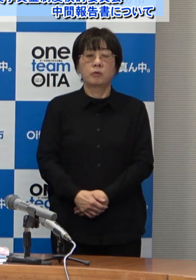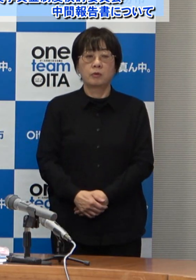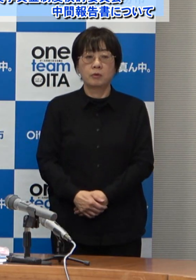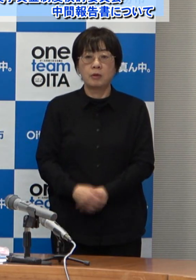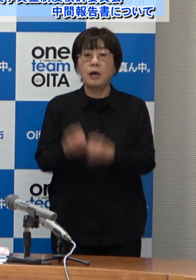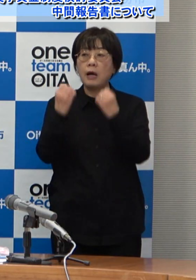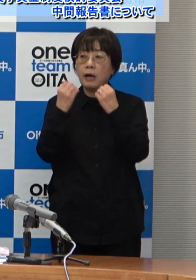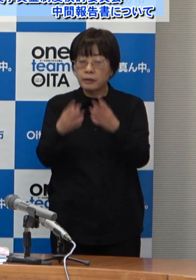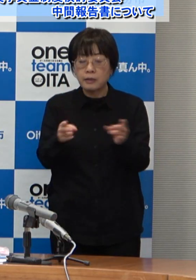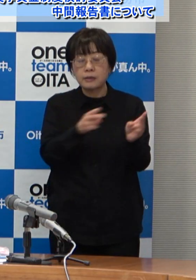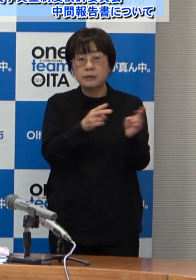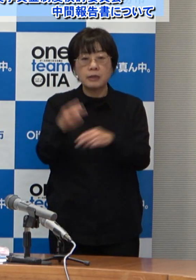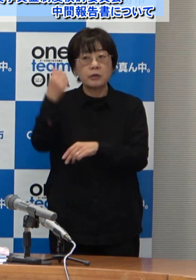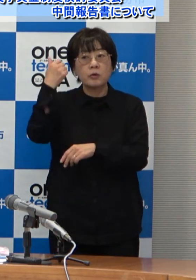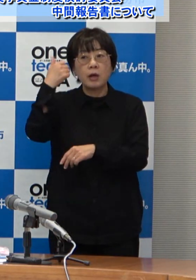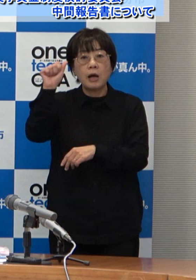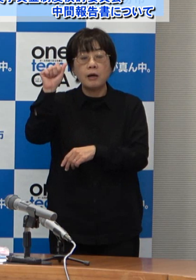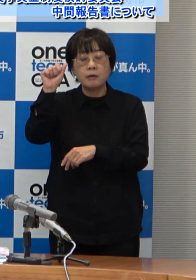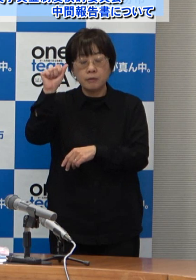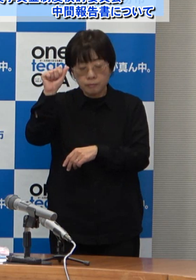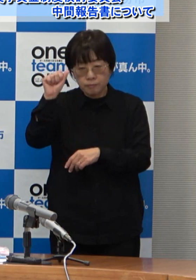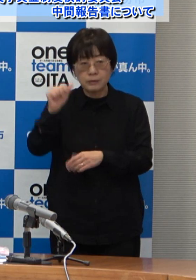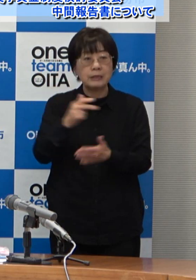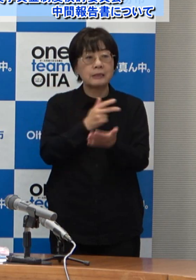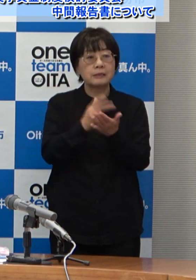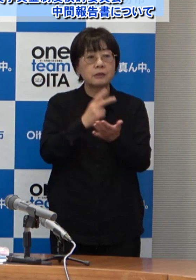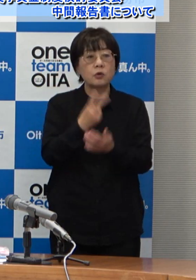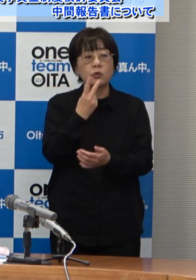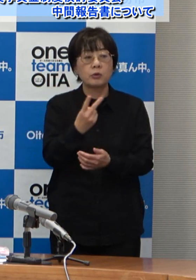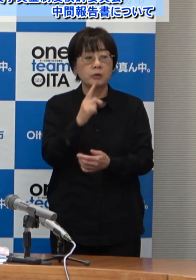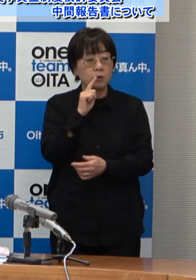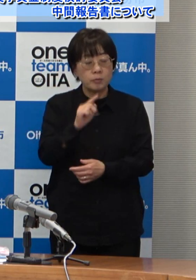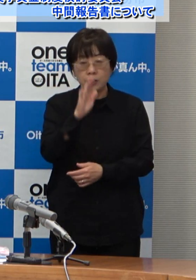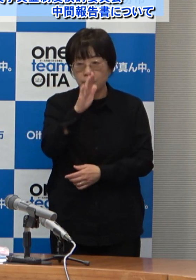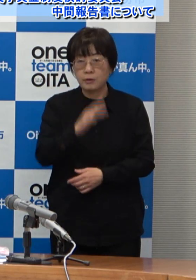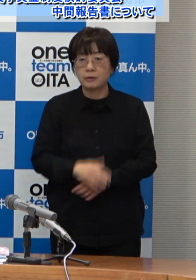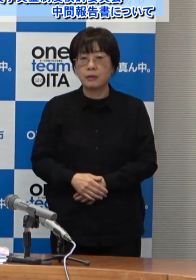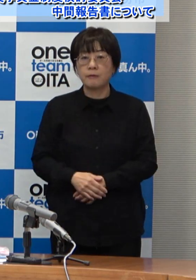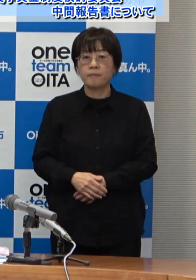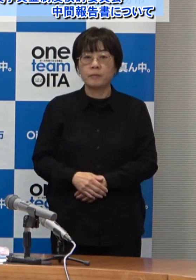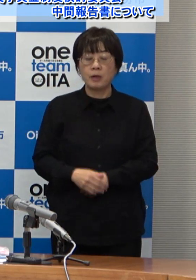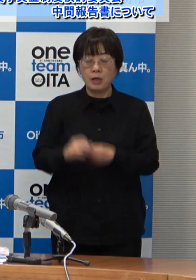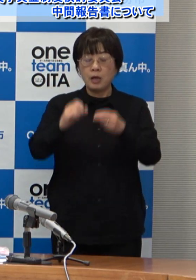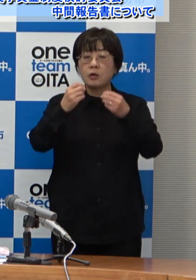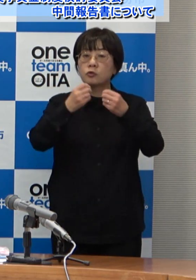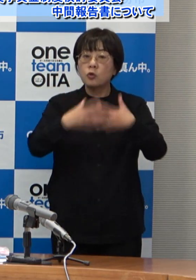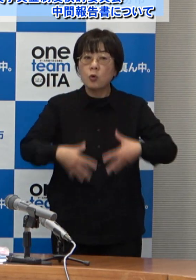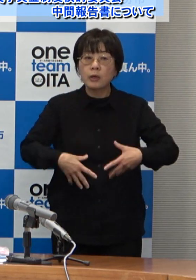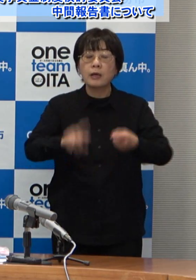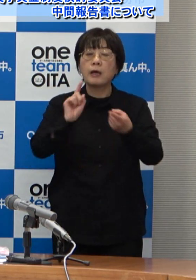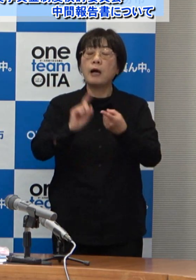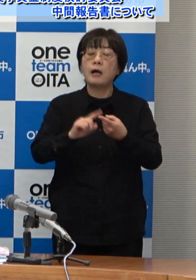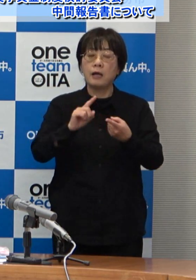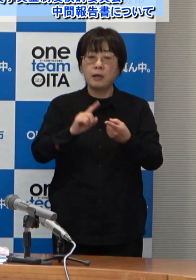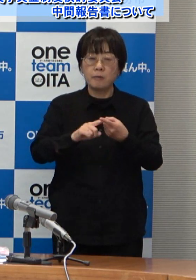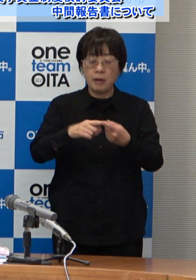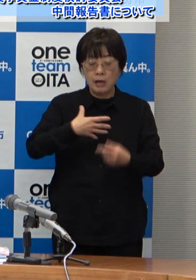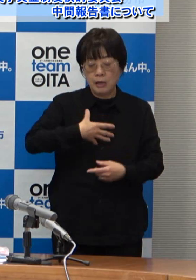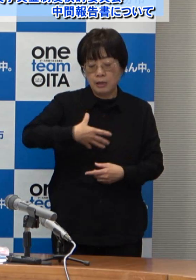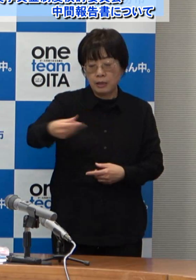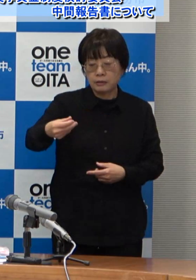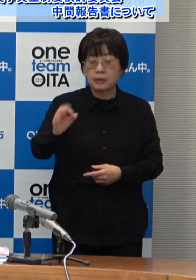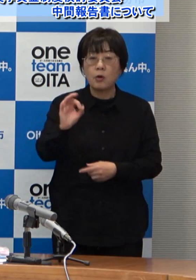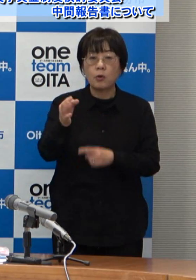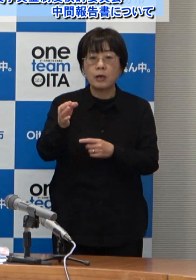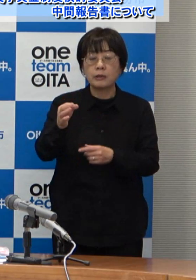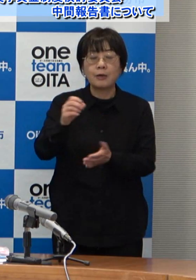新制度案は資料2ですね一定の条件を満たせば対応したの金額